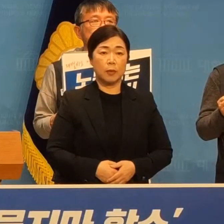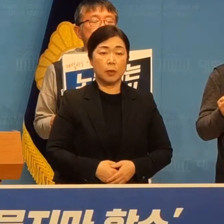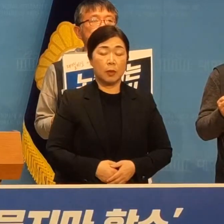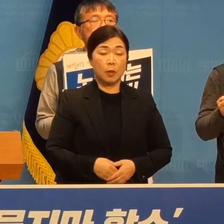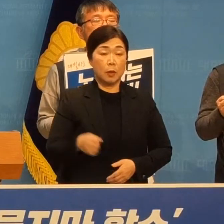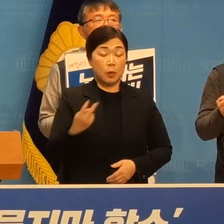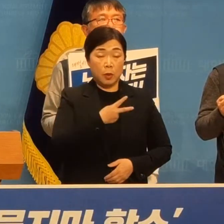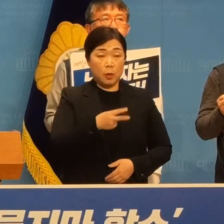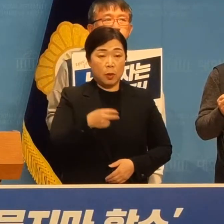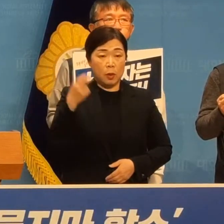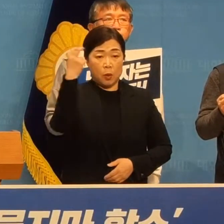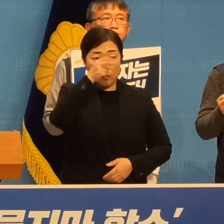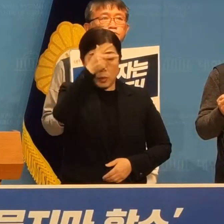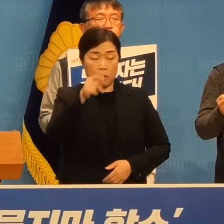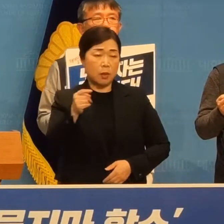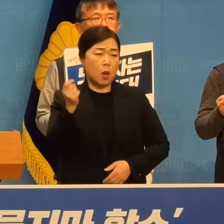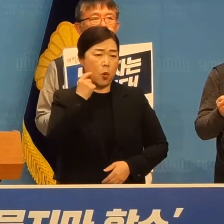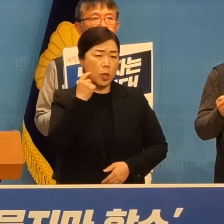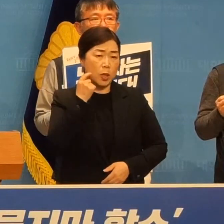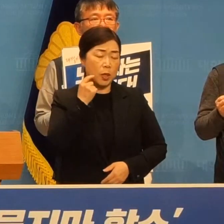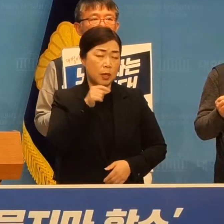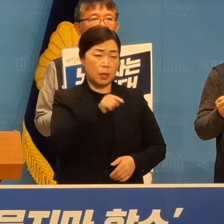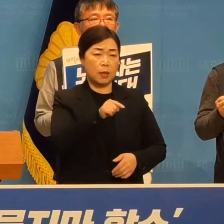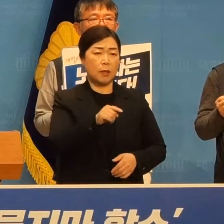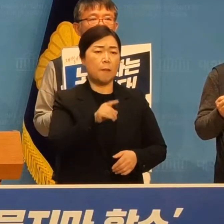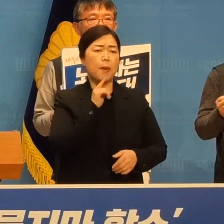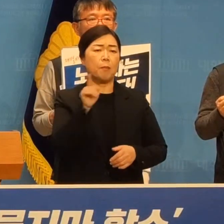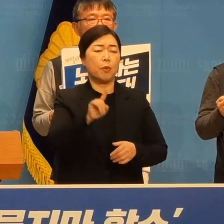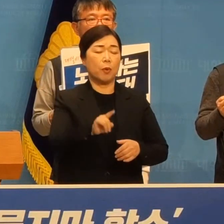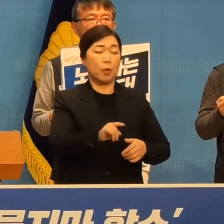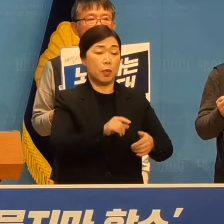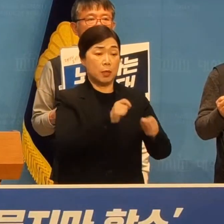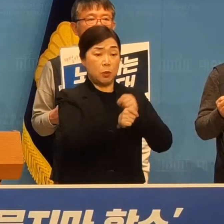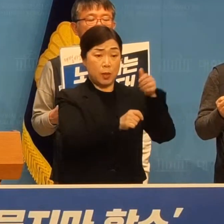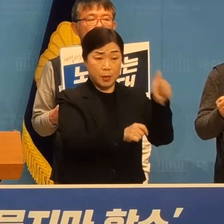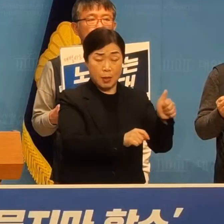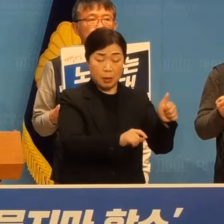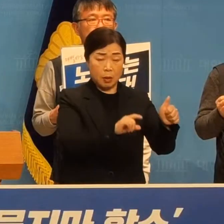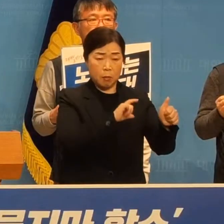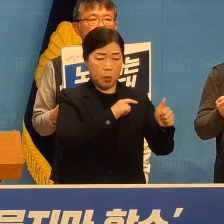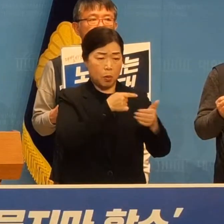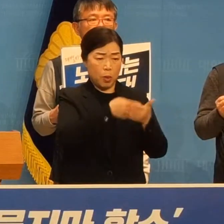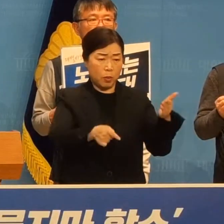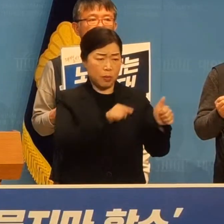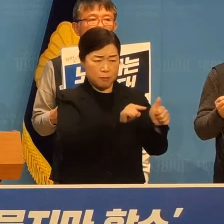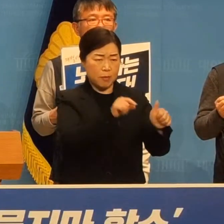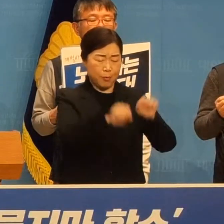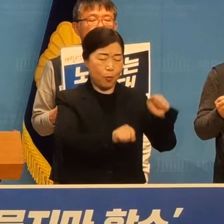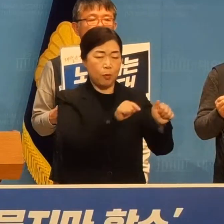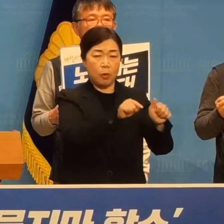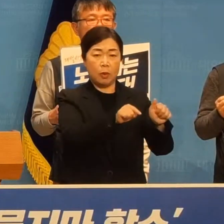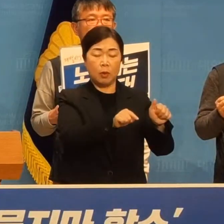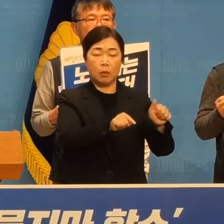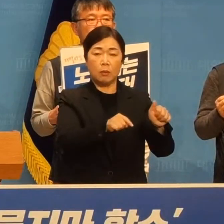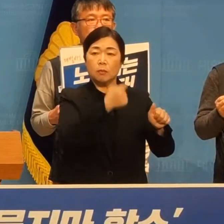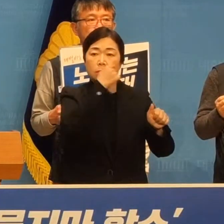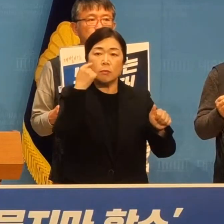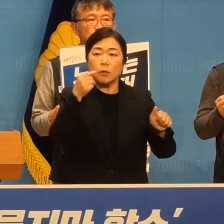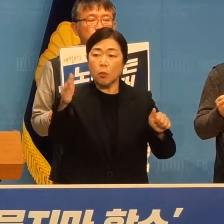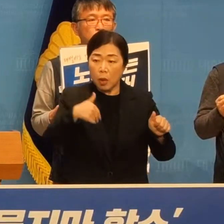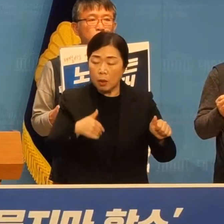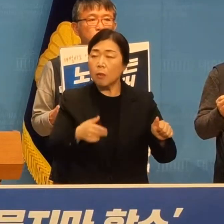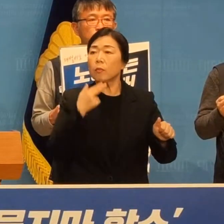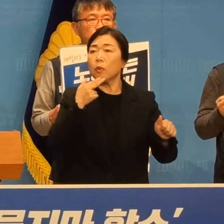역시나 검찰은 허위라는 점도 지회장의 명예훼손 고의가 있었다는 점도 전혀 입증하지 못했습니다. 법원은 지회장이